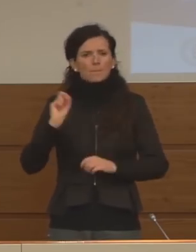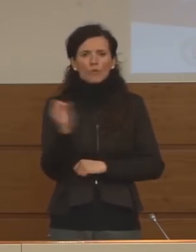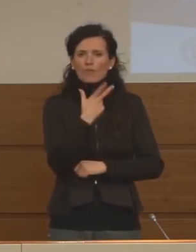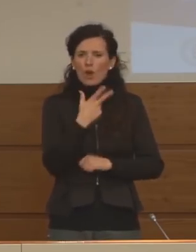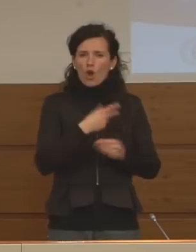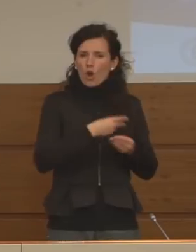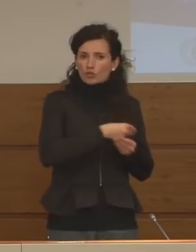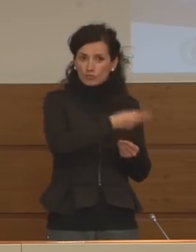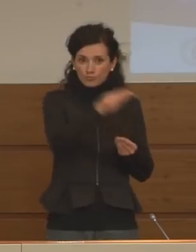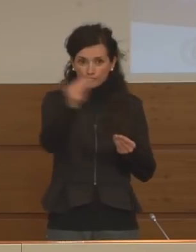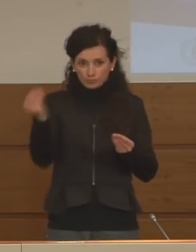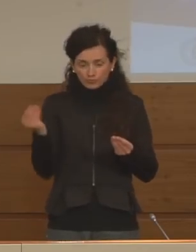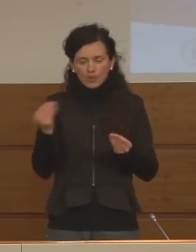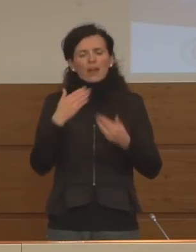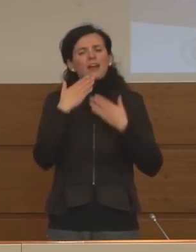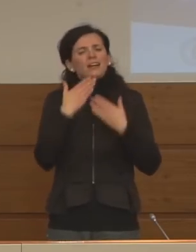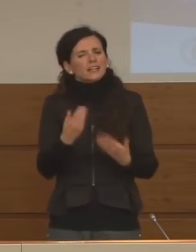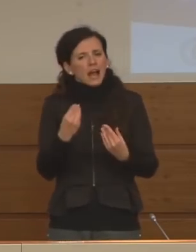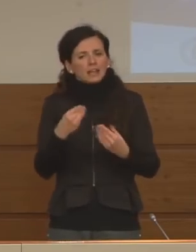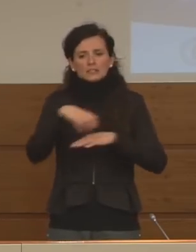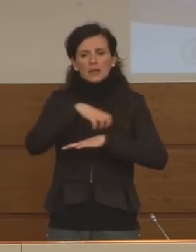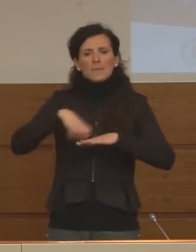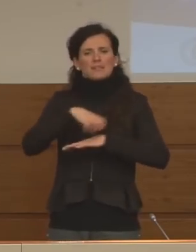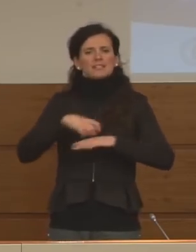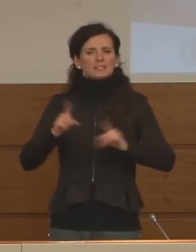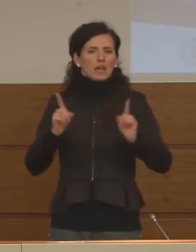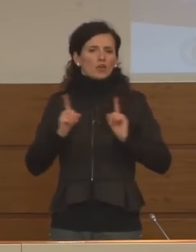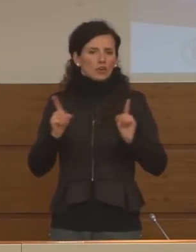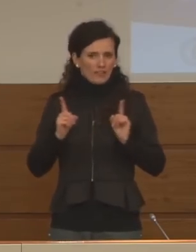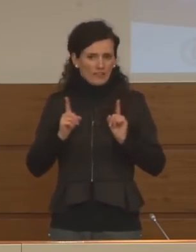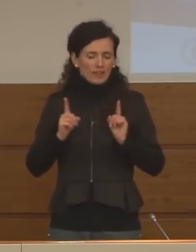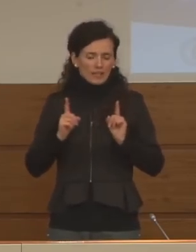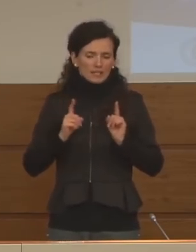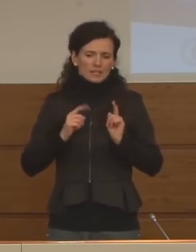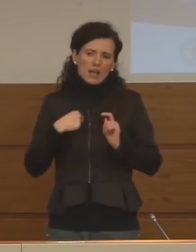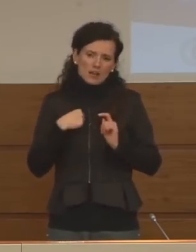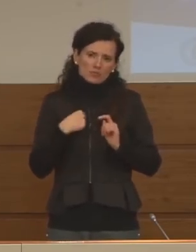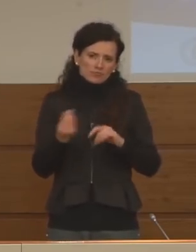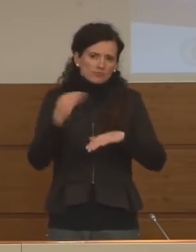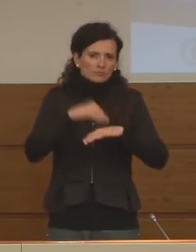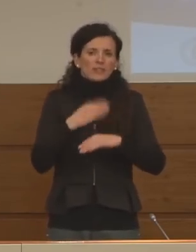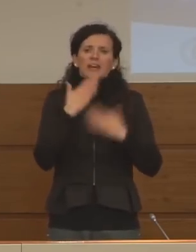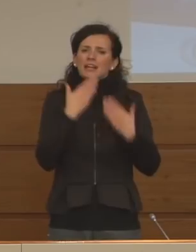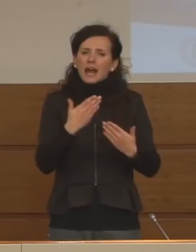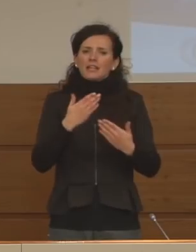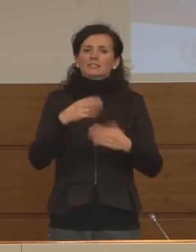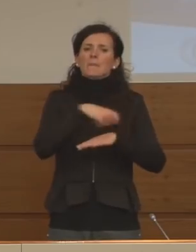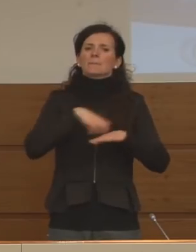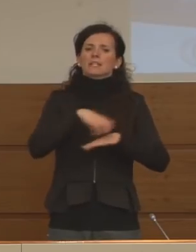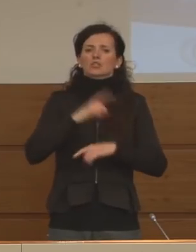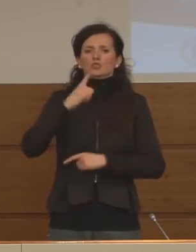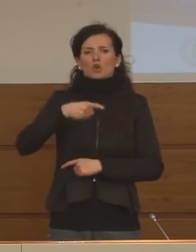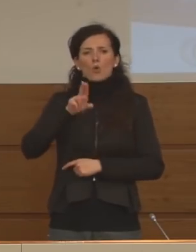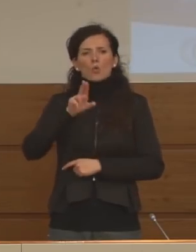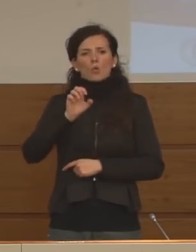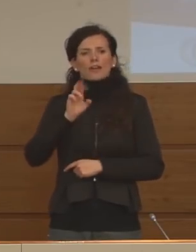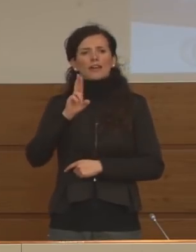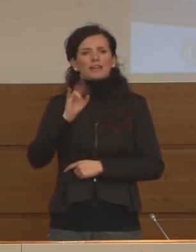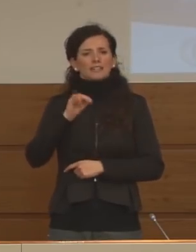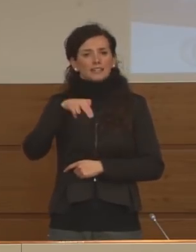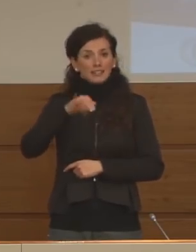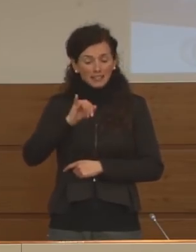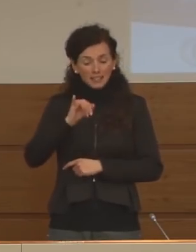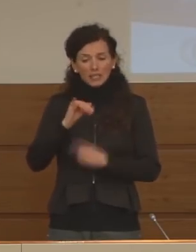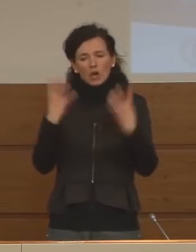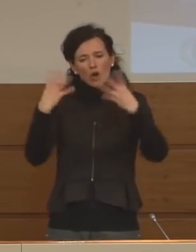grazie al ministero della difesa voglio ringraziare il ministro guerini e tutta l'organizzazione